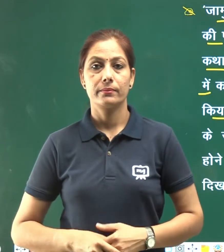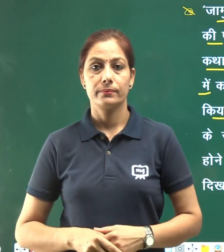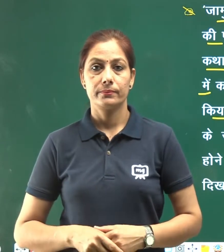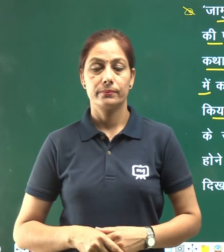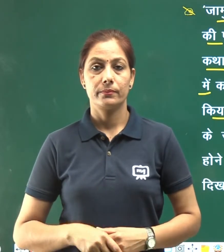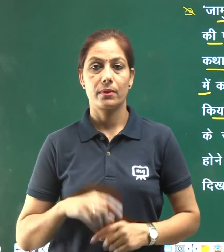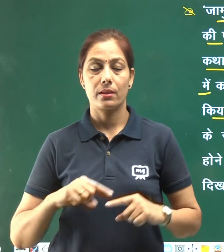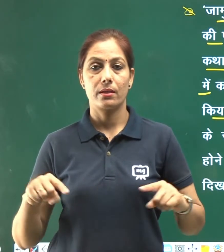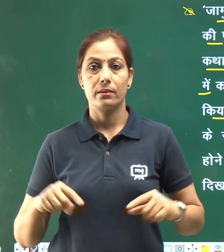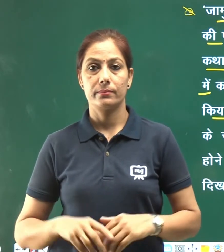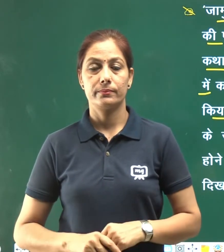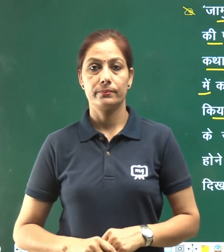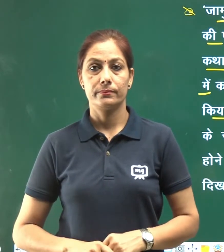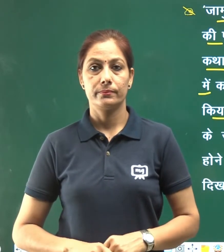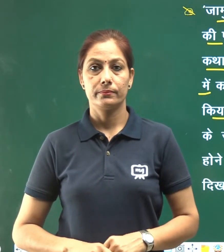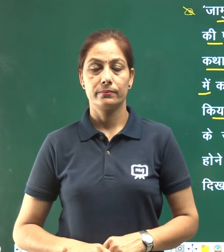तथा